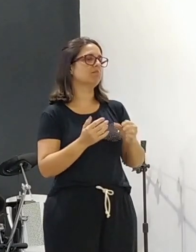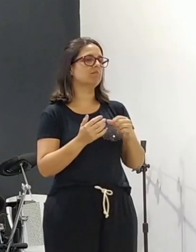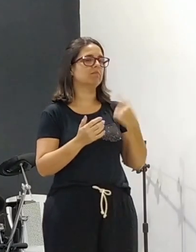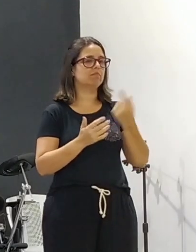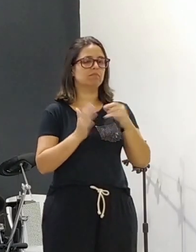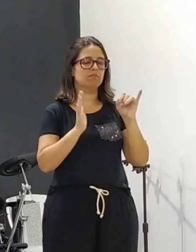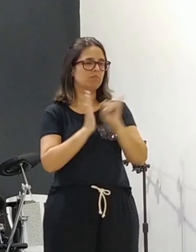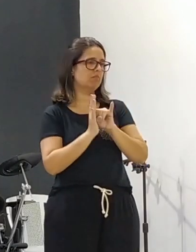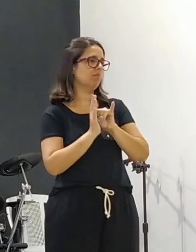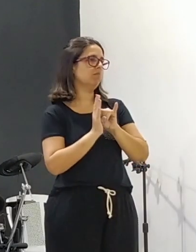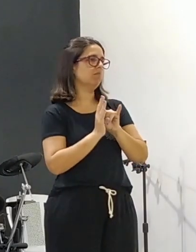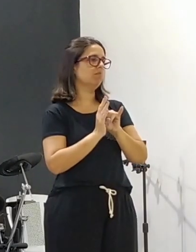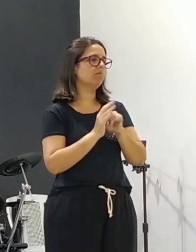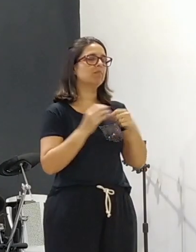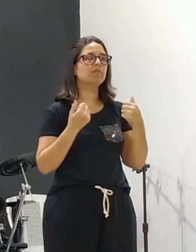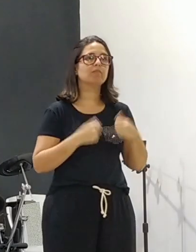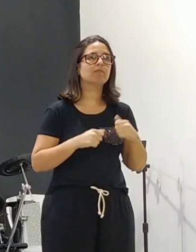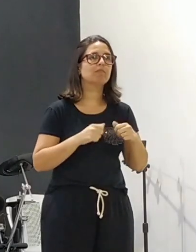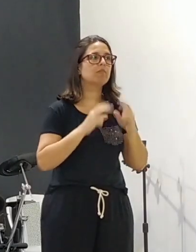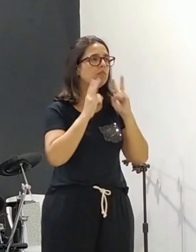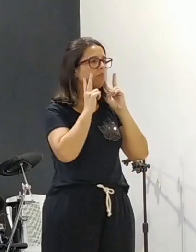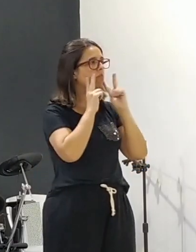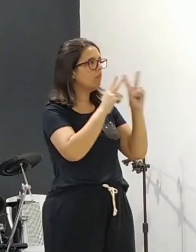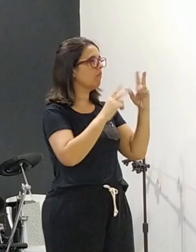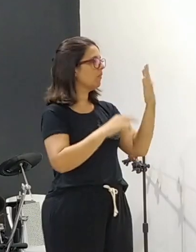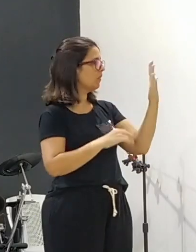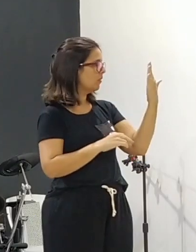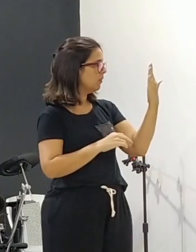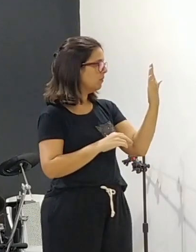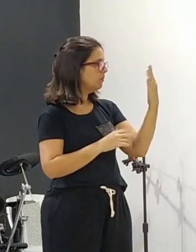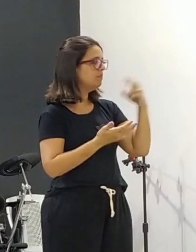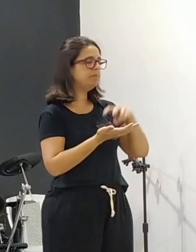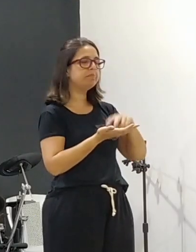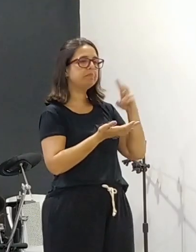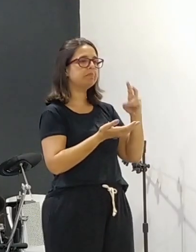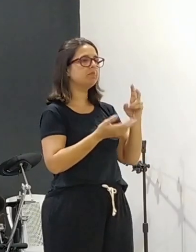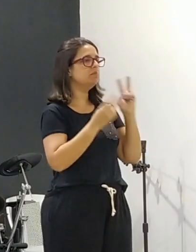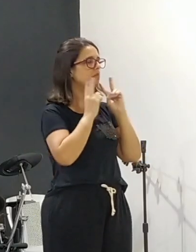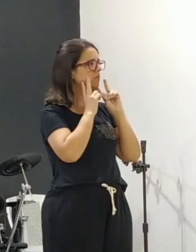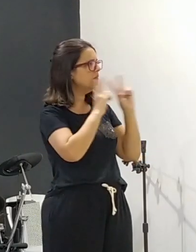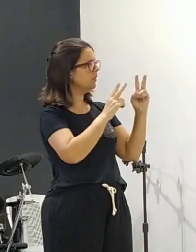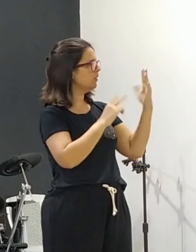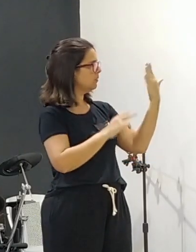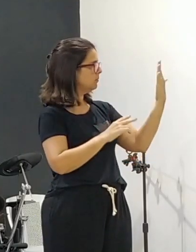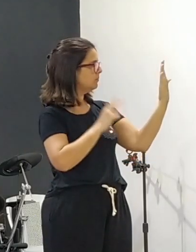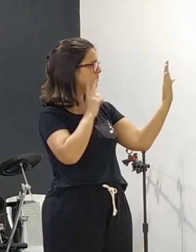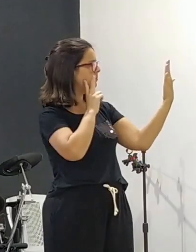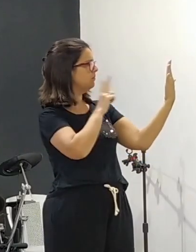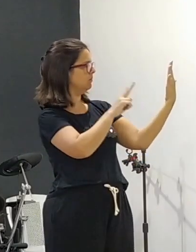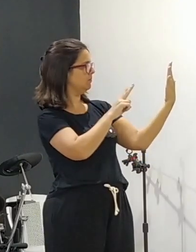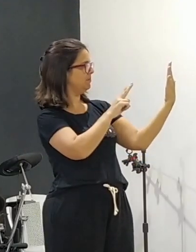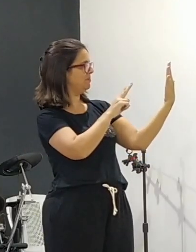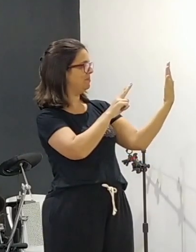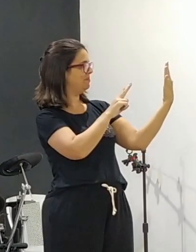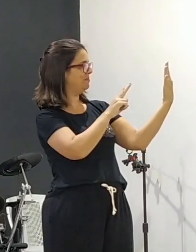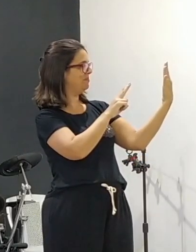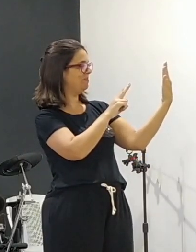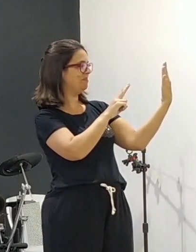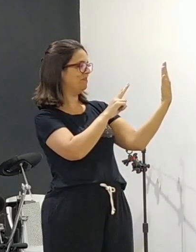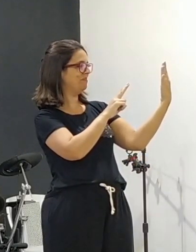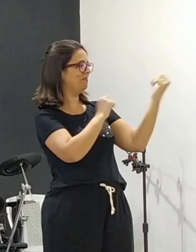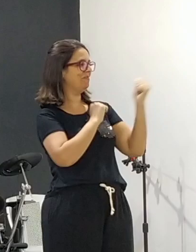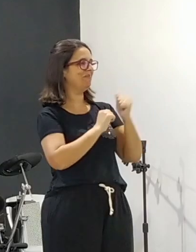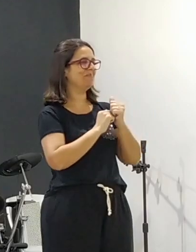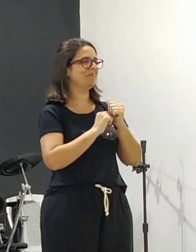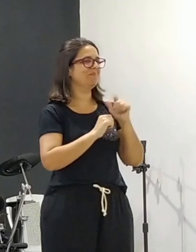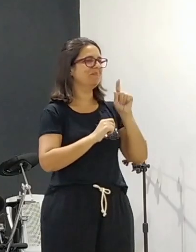identidade. Nós temos que olhar todo dia no espelho de manhã, né? Olhar para aquele espelho bem nos olhos daquela pessoa que você está vendo e